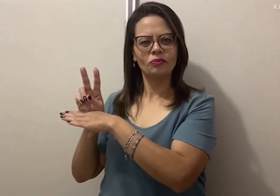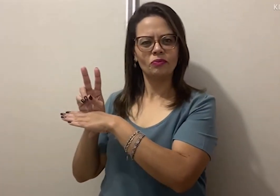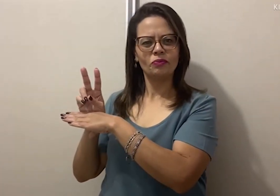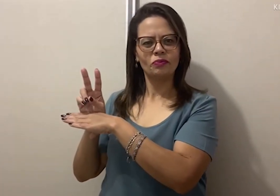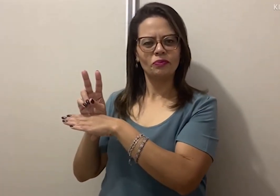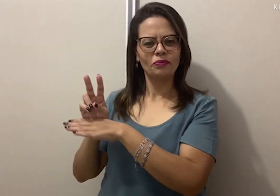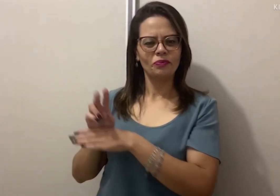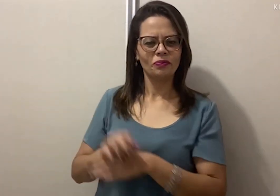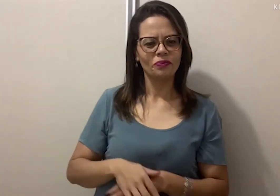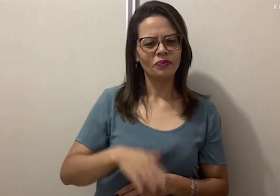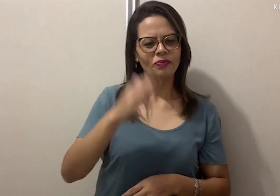todos.